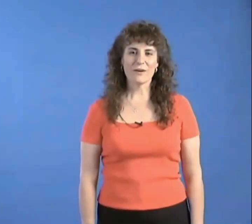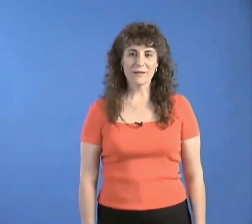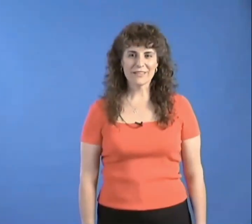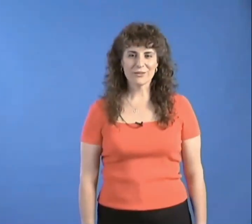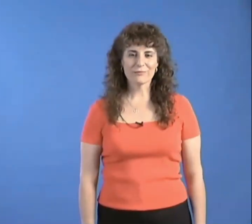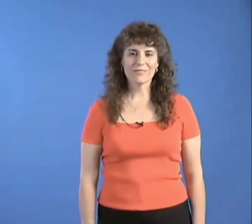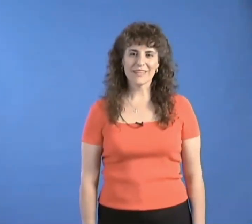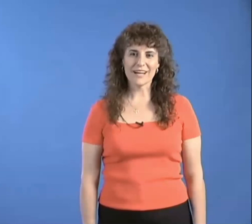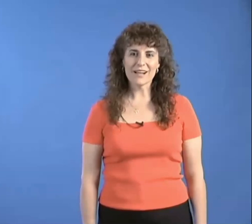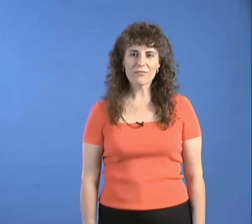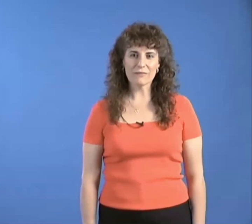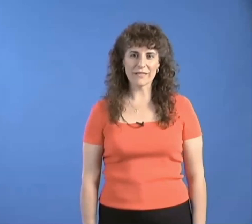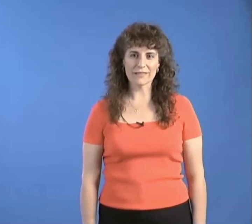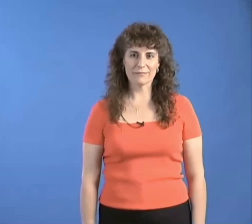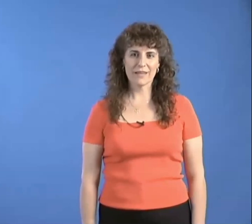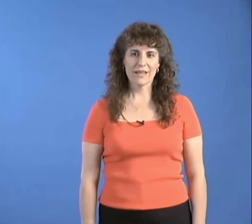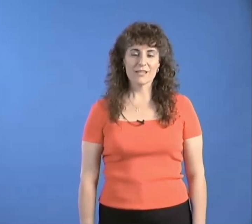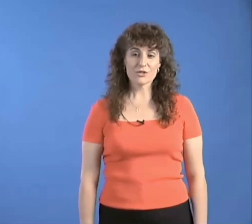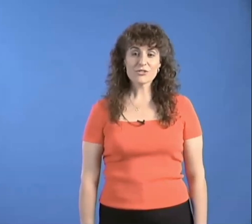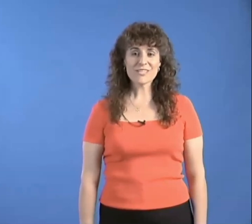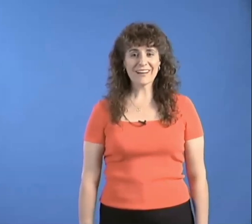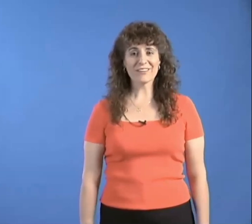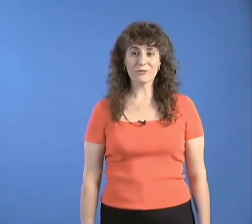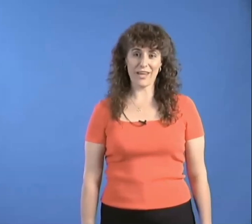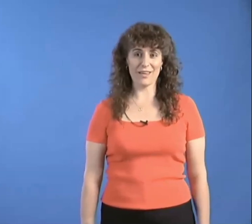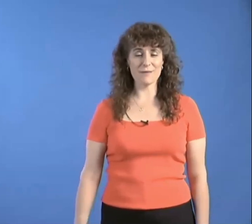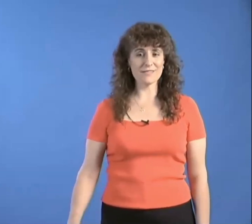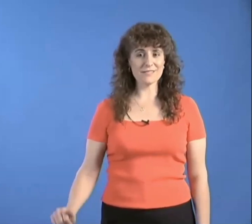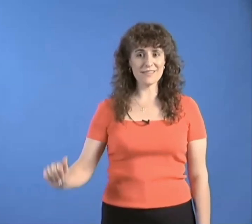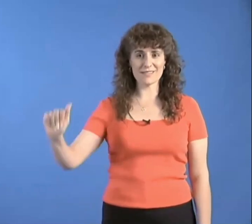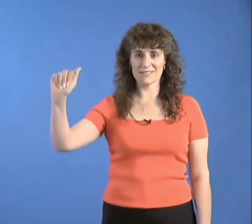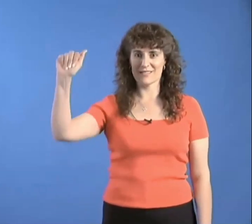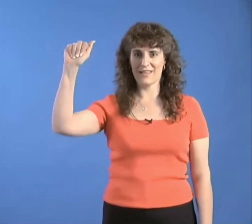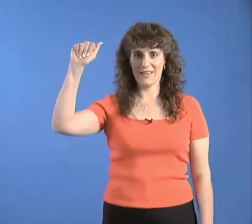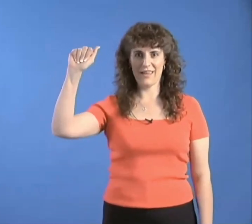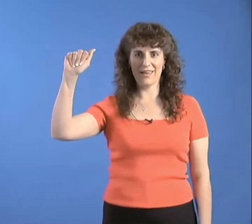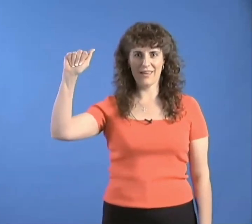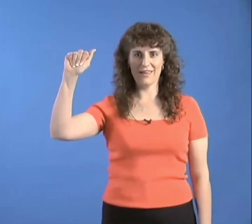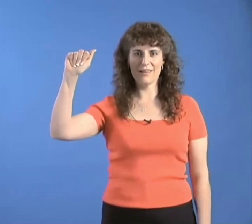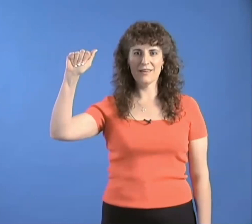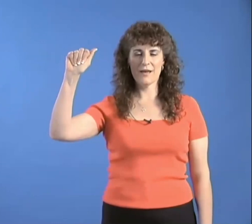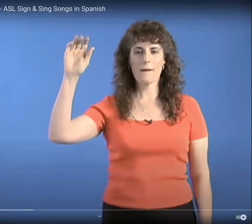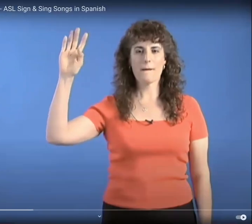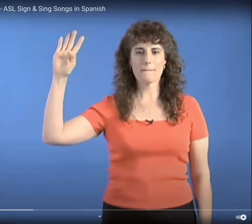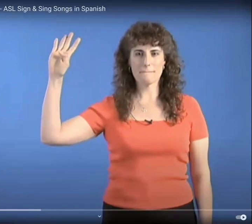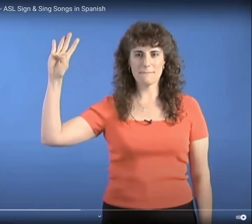El alfabeto, the alphabet. You sign your ABCs.